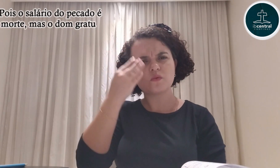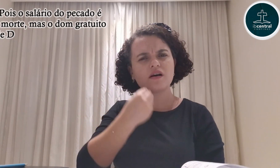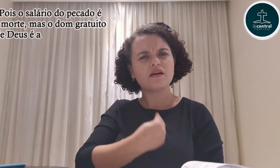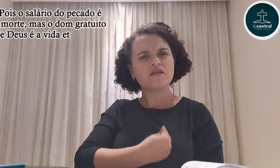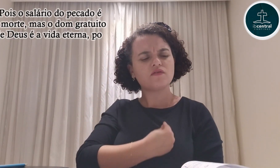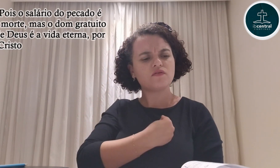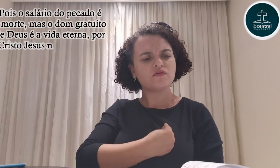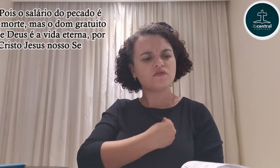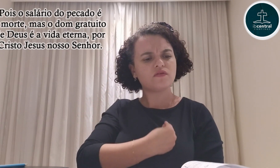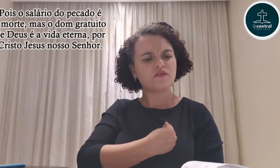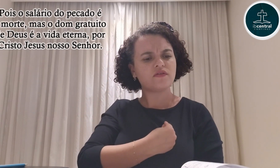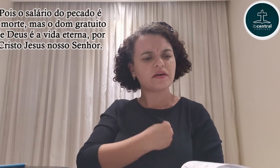versículo 23.